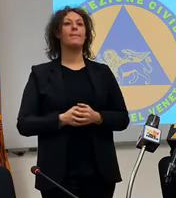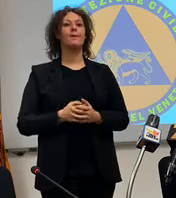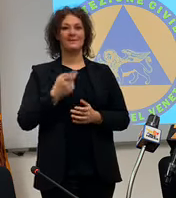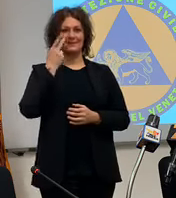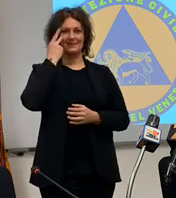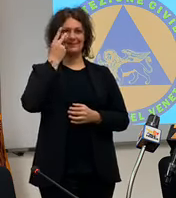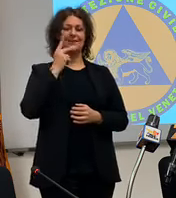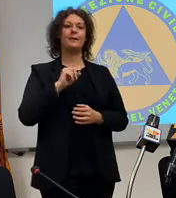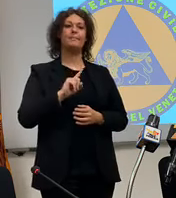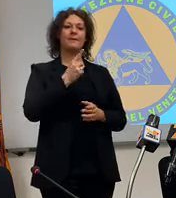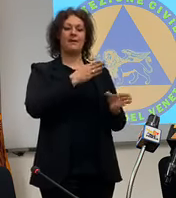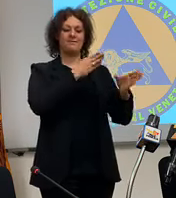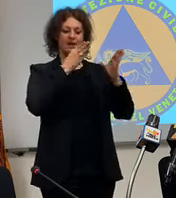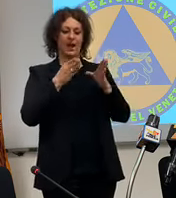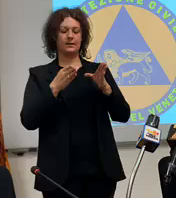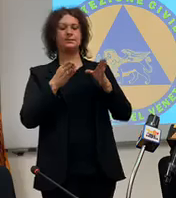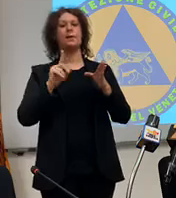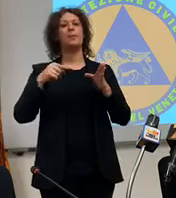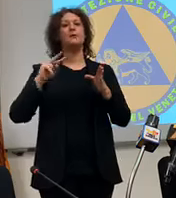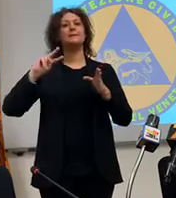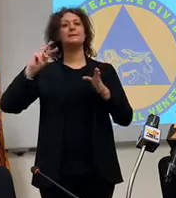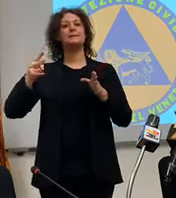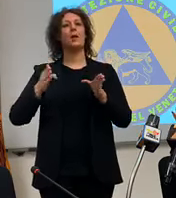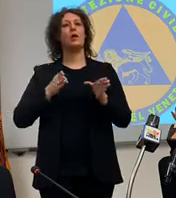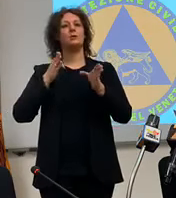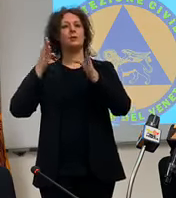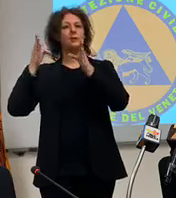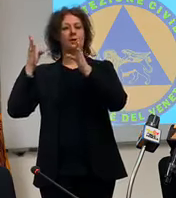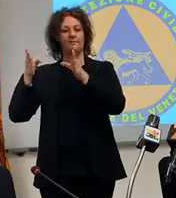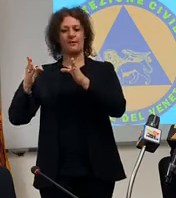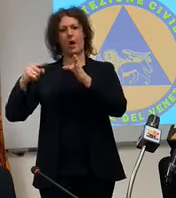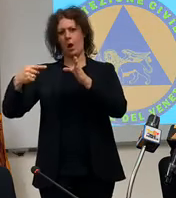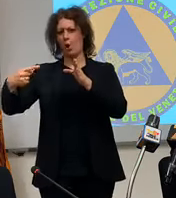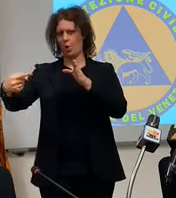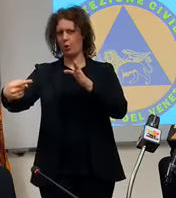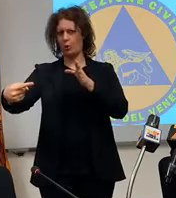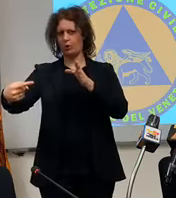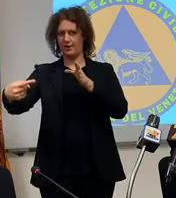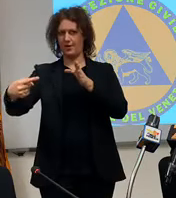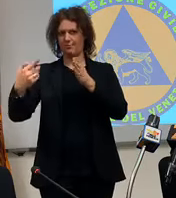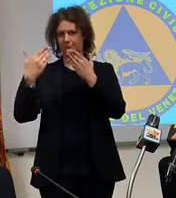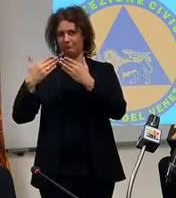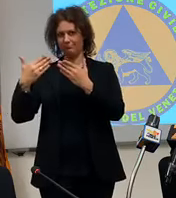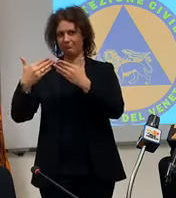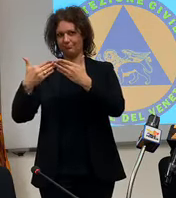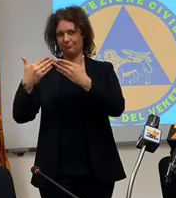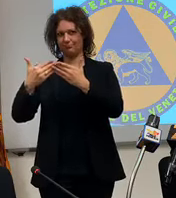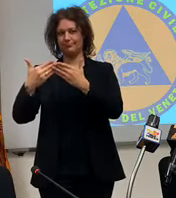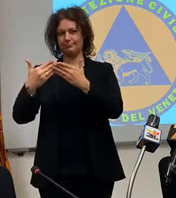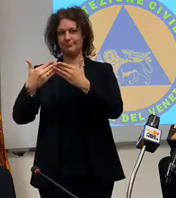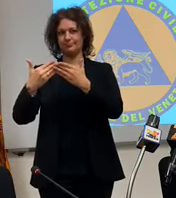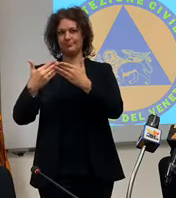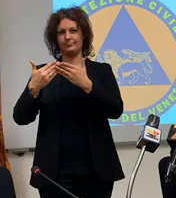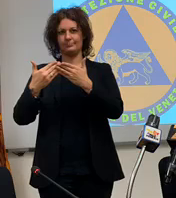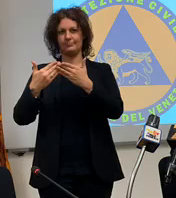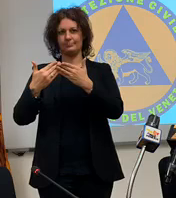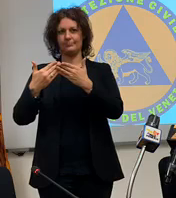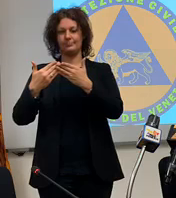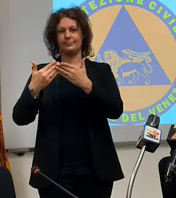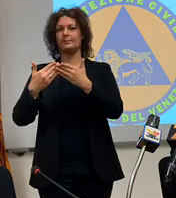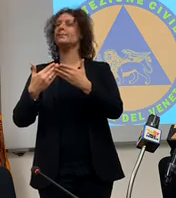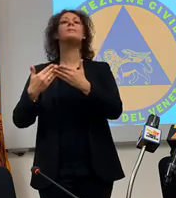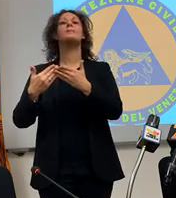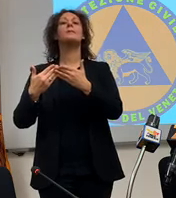1 e poi l'andamento adesso ancora in studio Naturalmente per le cause abbiamo soltanto quella della fase